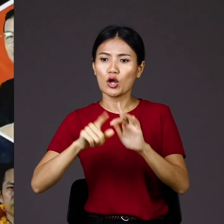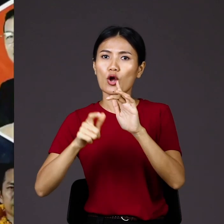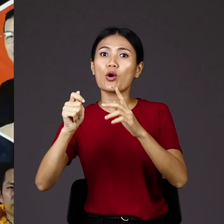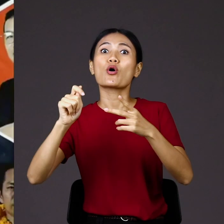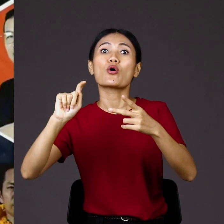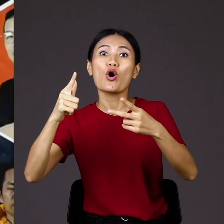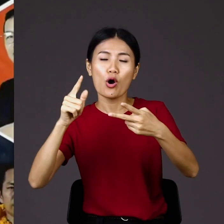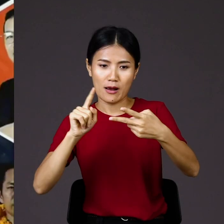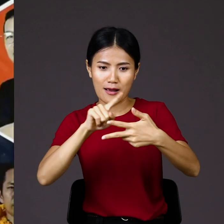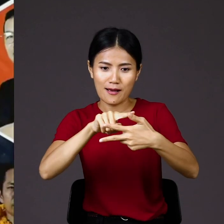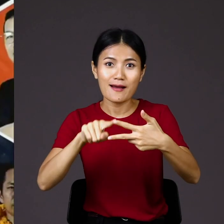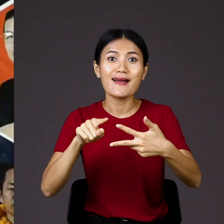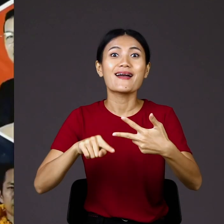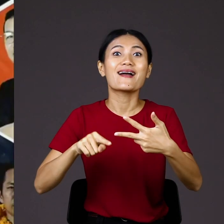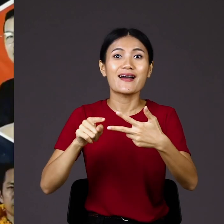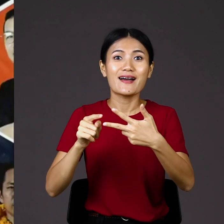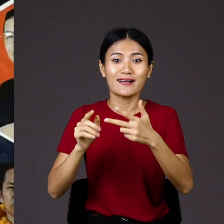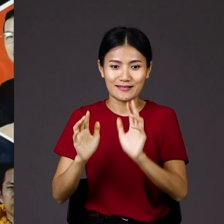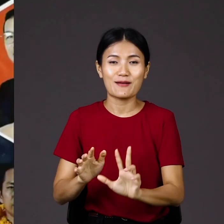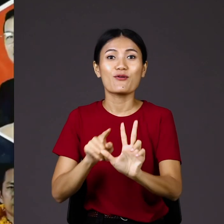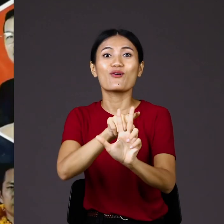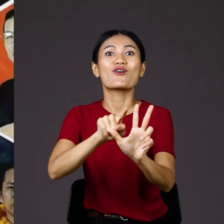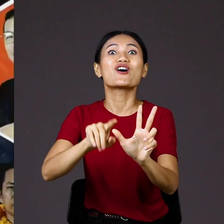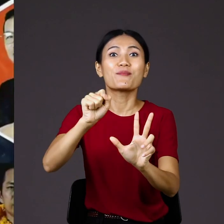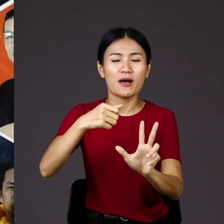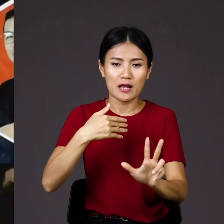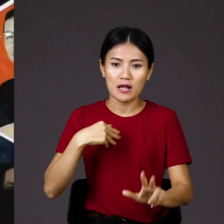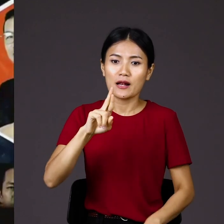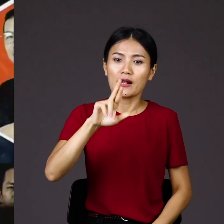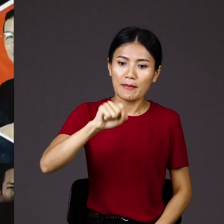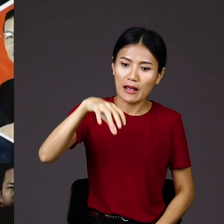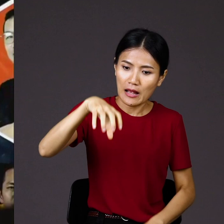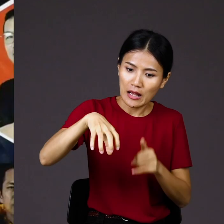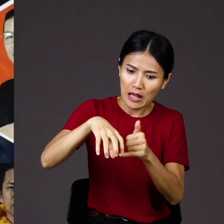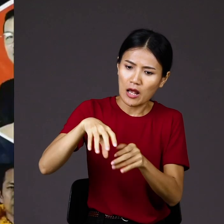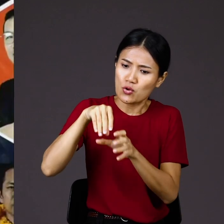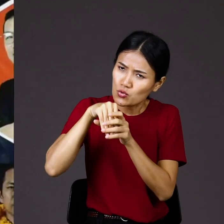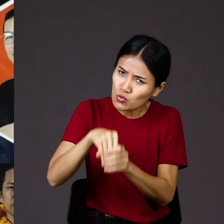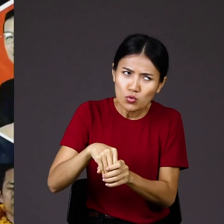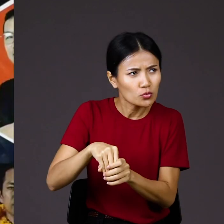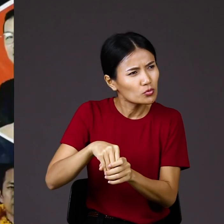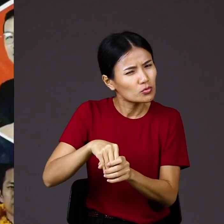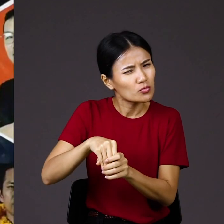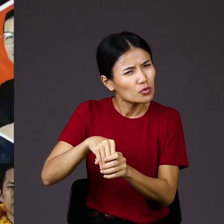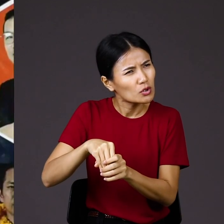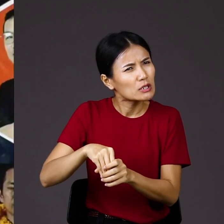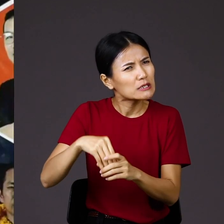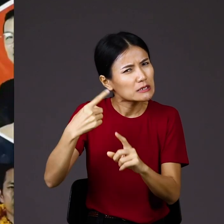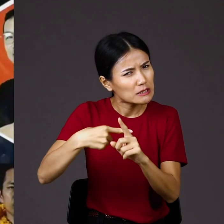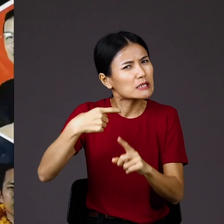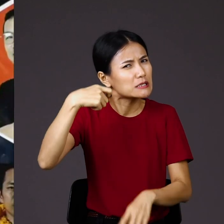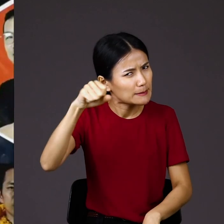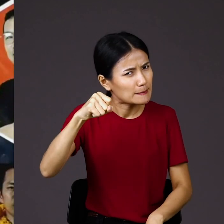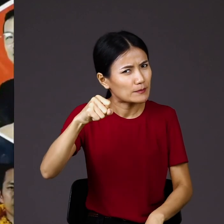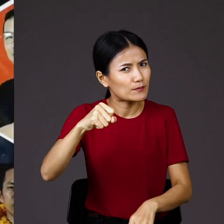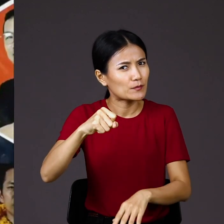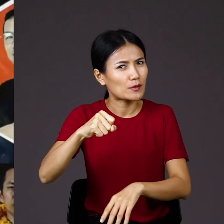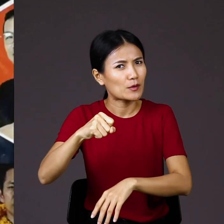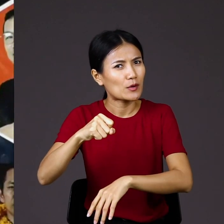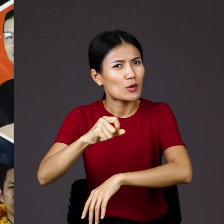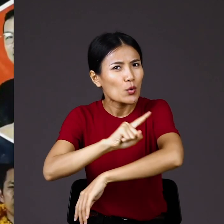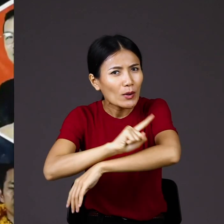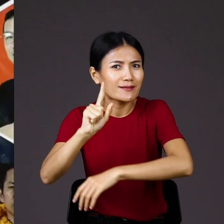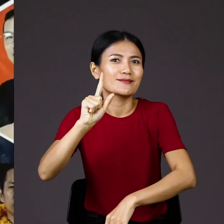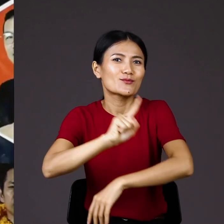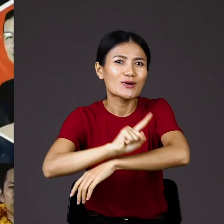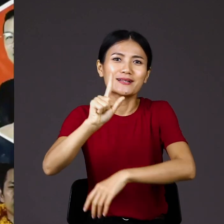ากกว่าธนาธรเล็กน้อยครับเขาให้เราอยู่ในสภาทั้งหมด10เดือน28วันไ